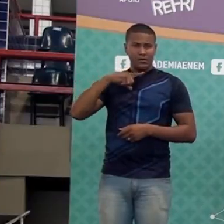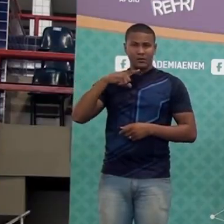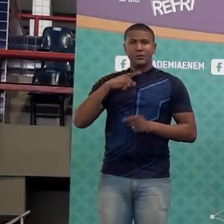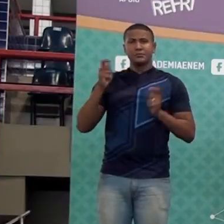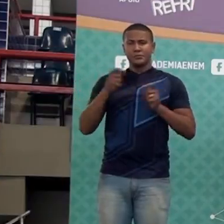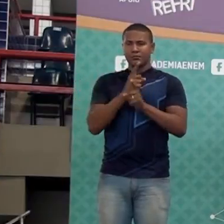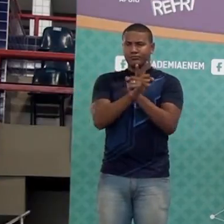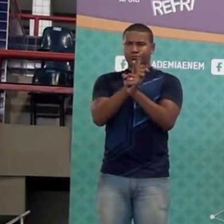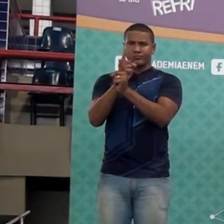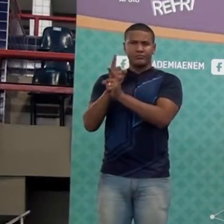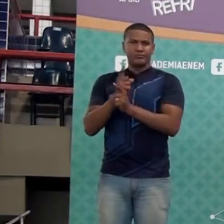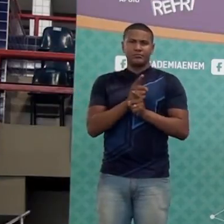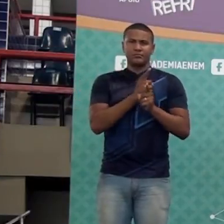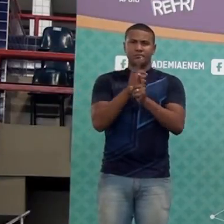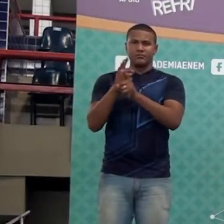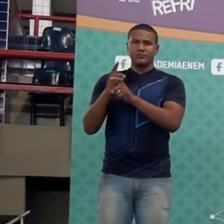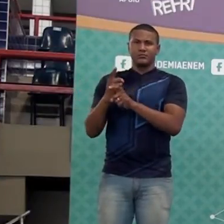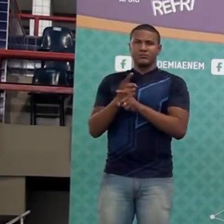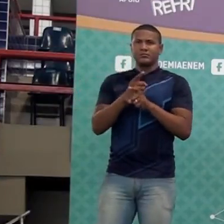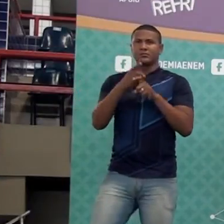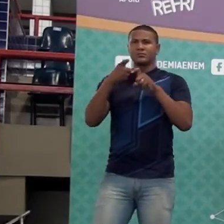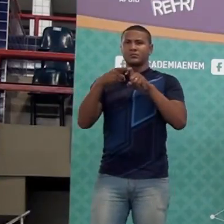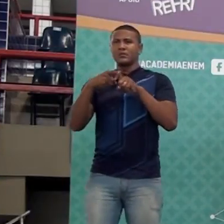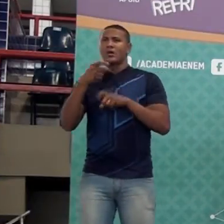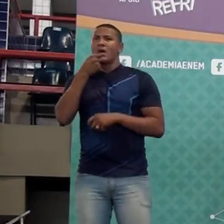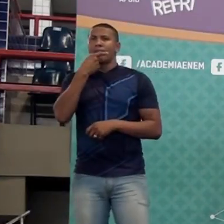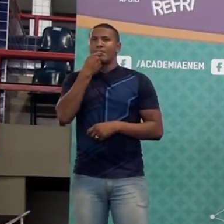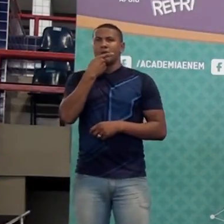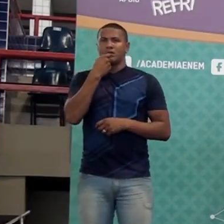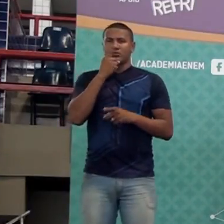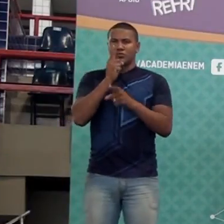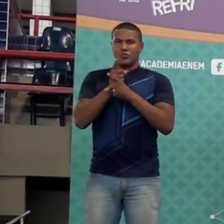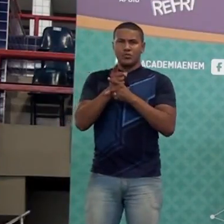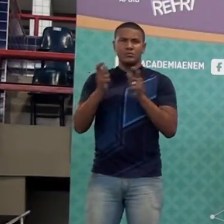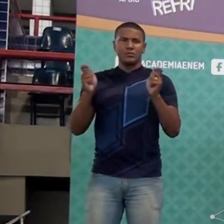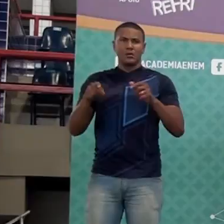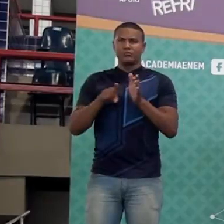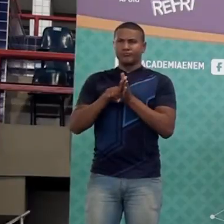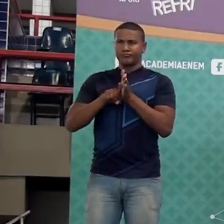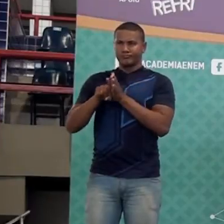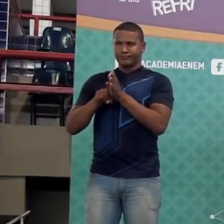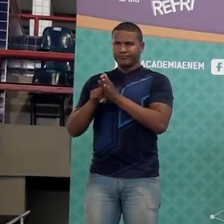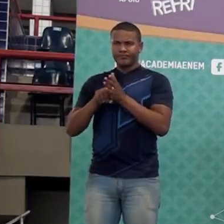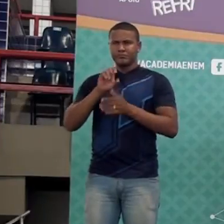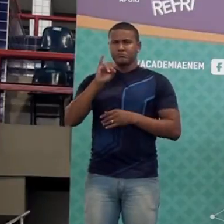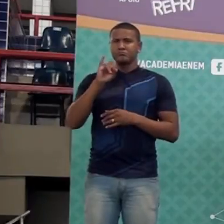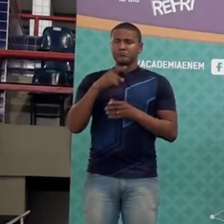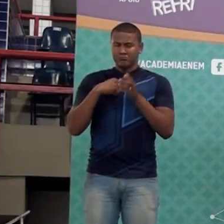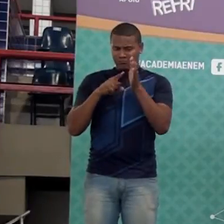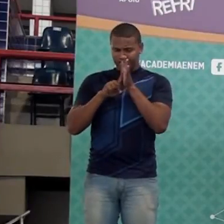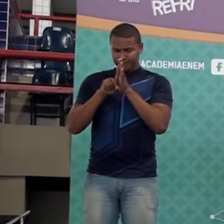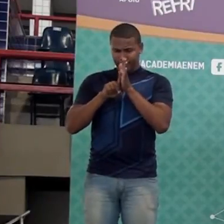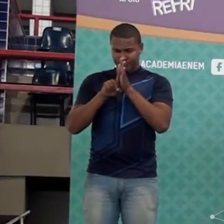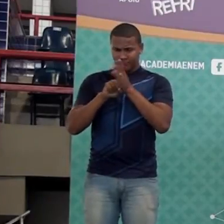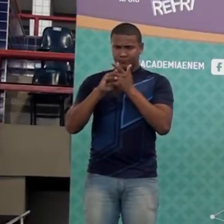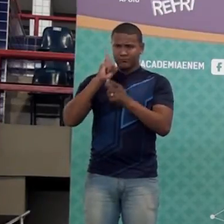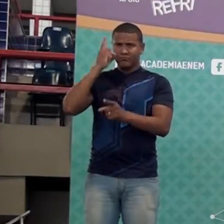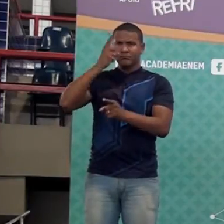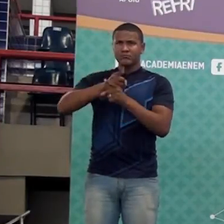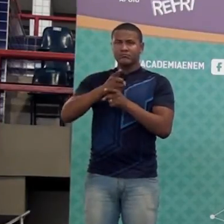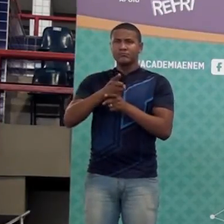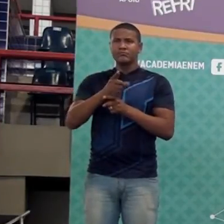muitos medicamentos a partir dessas plantas. Você já pensou se é descoberto um medicamento, por exemplo, para